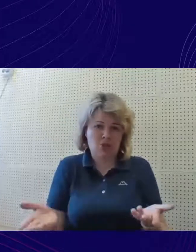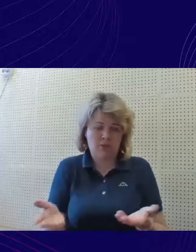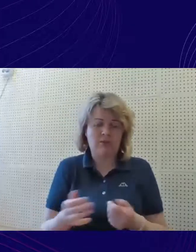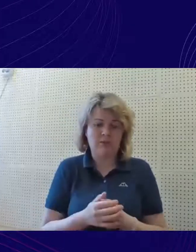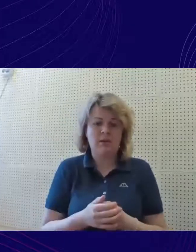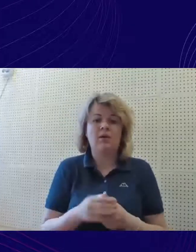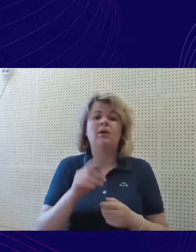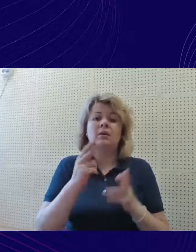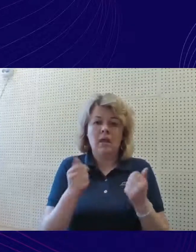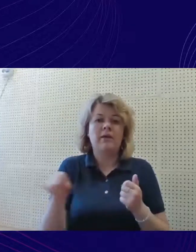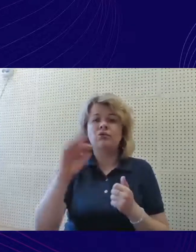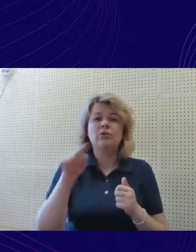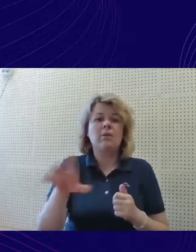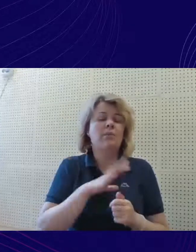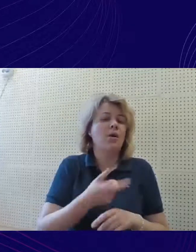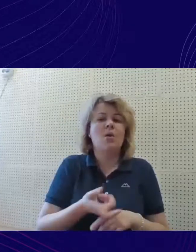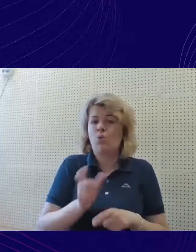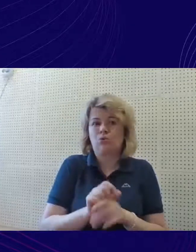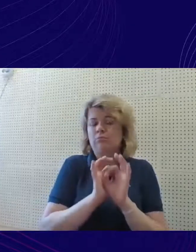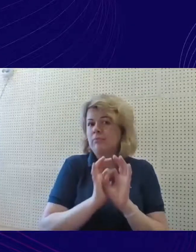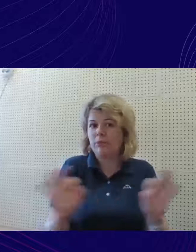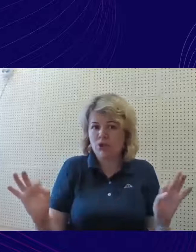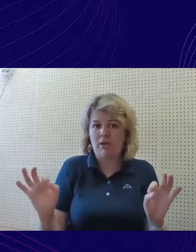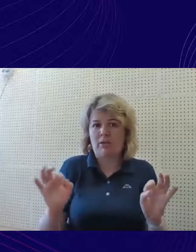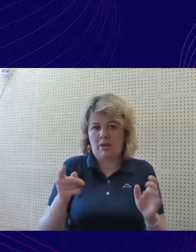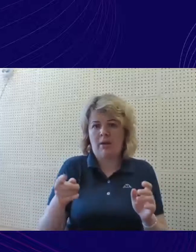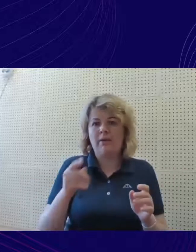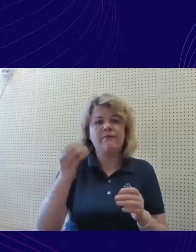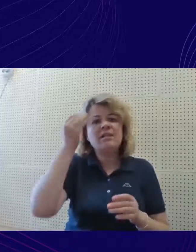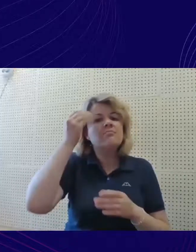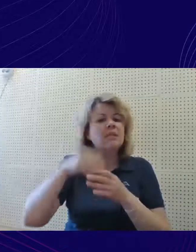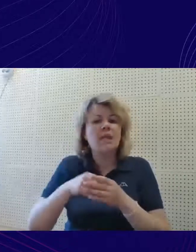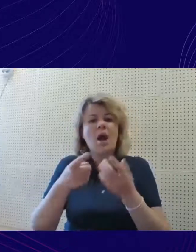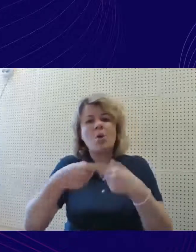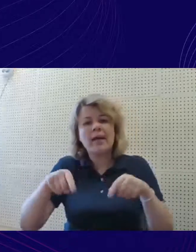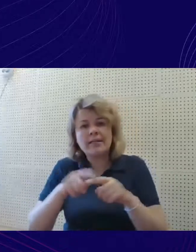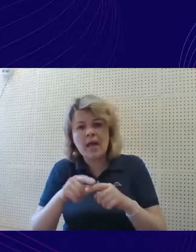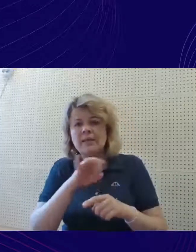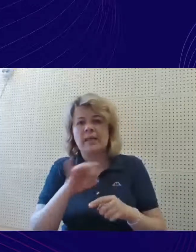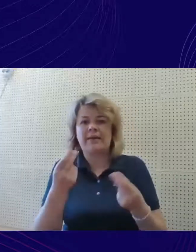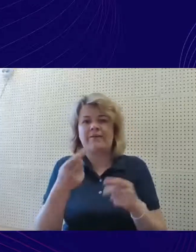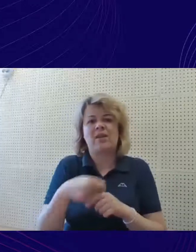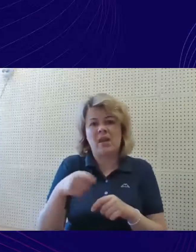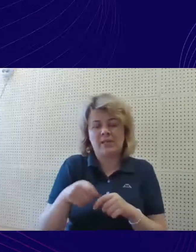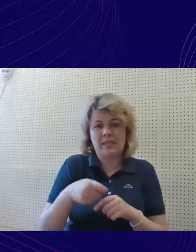круто с точки зрения организации и финансирования. И абсолютно